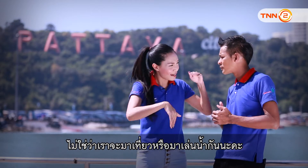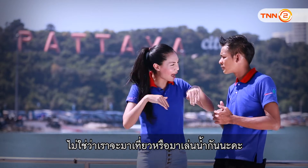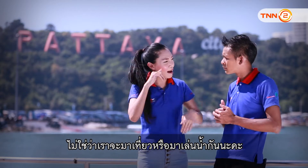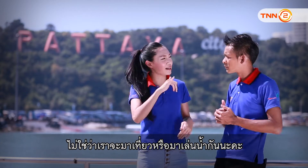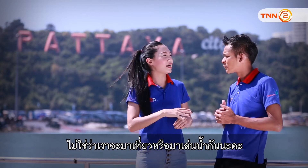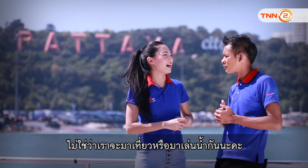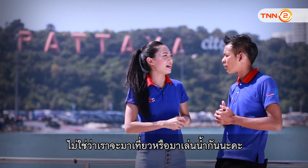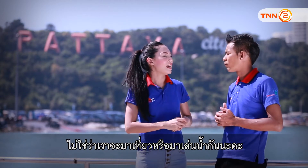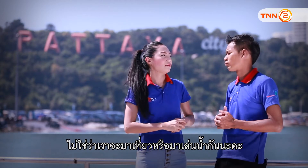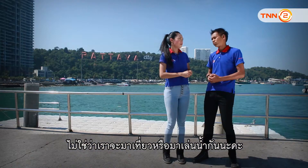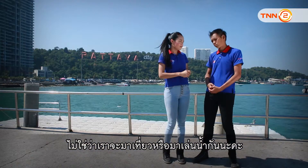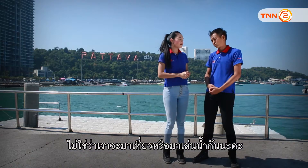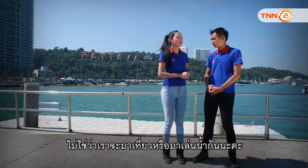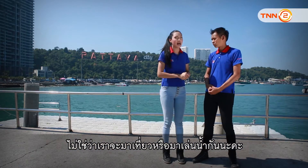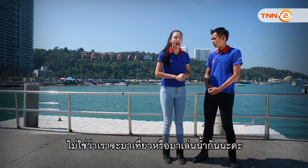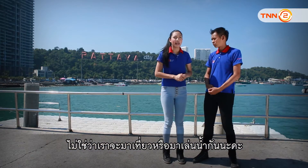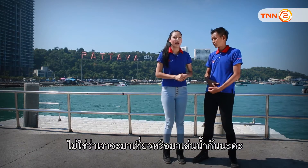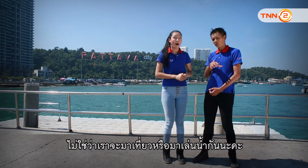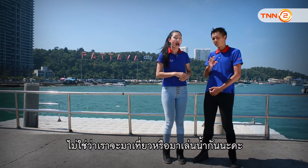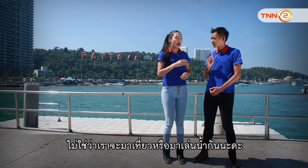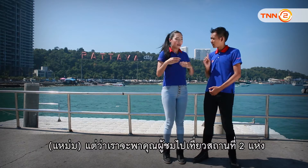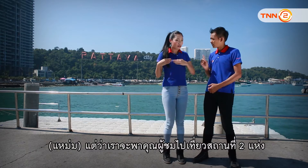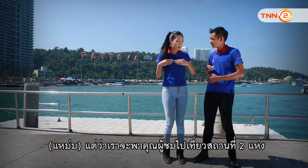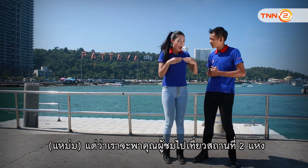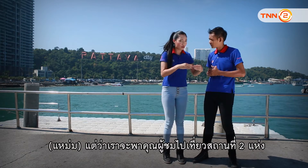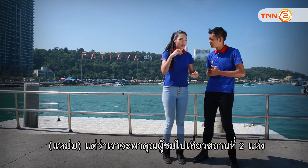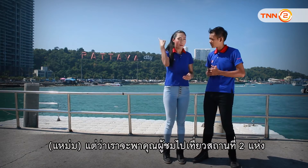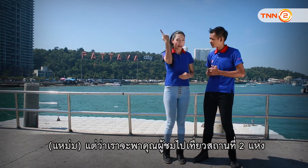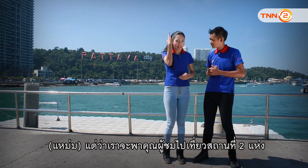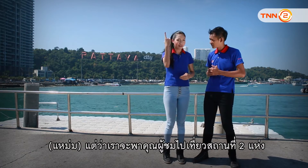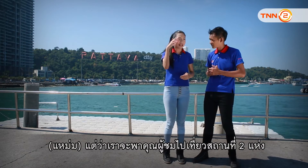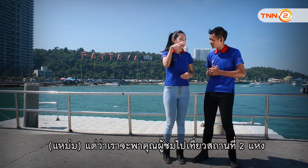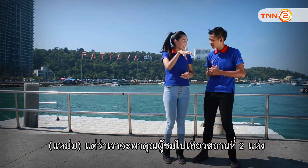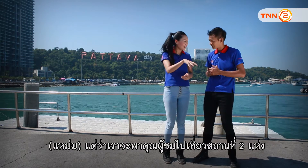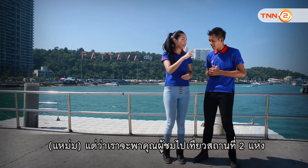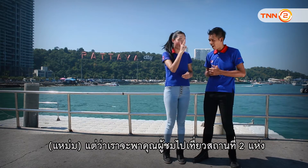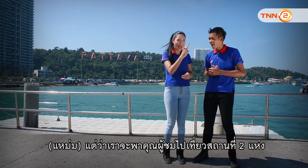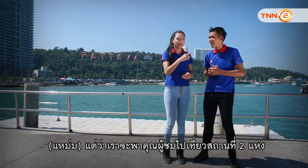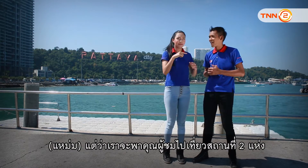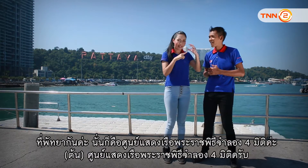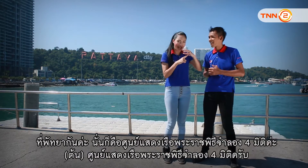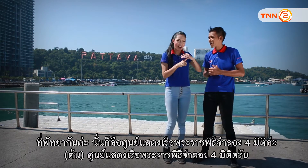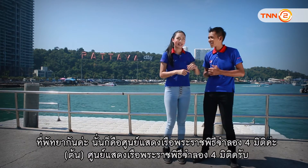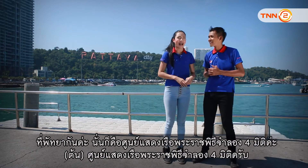น้ำกันนะคะใช่แต่ว่าเราจะพาคุณผู้ชมไปเที่ยวสถานที่สองแห่งที่พัทยากันค่ะ